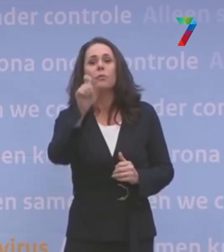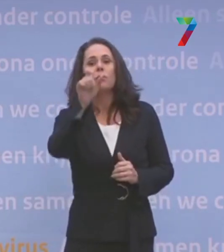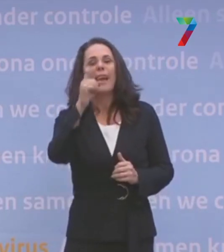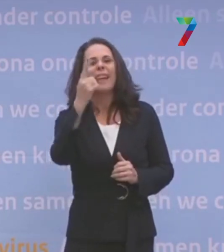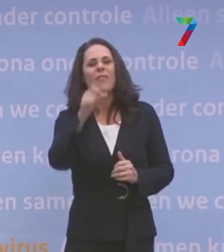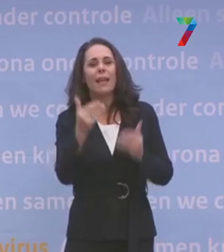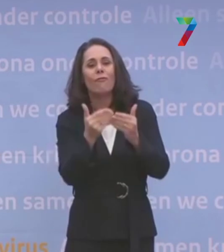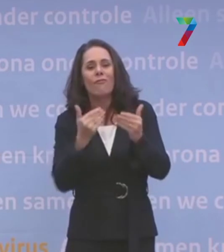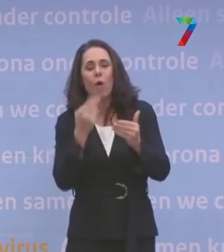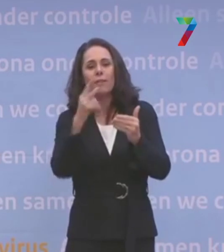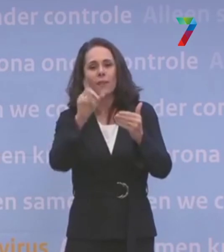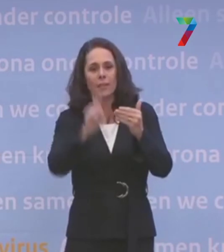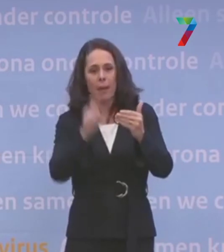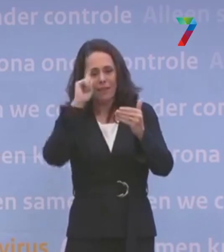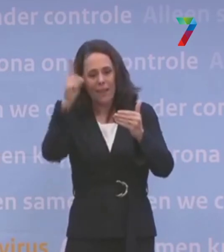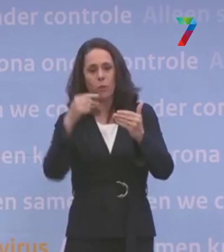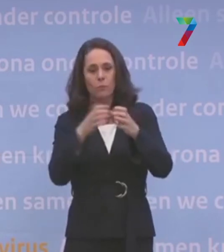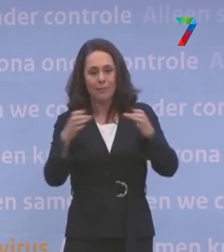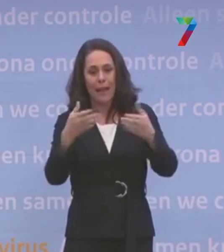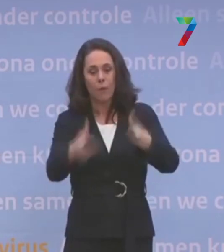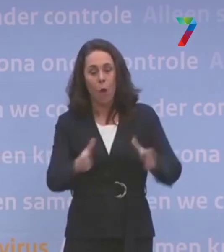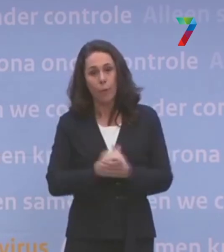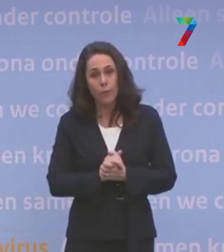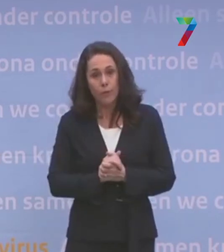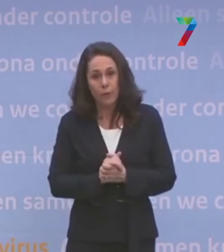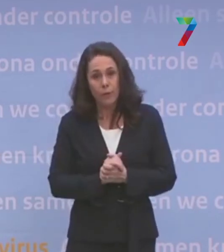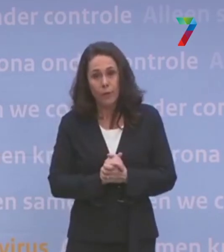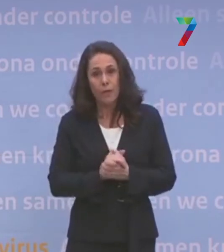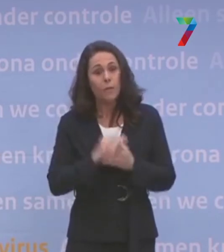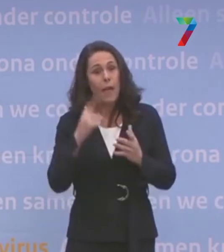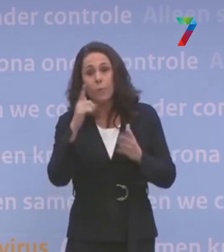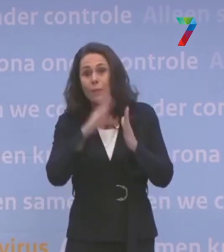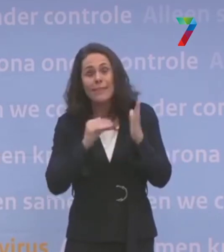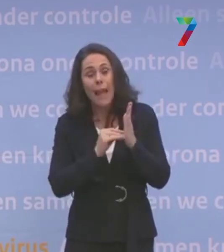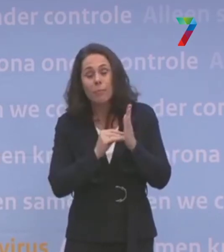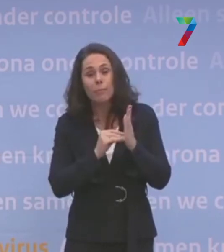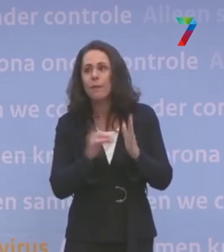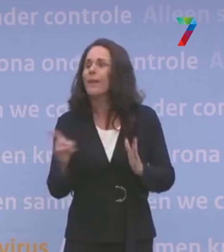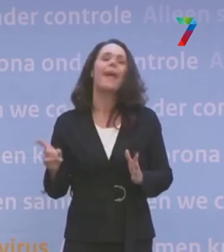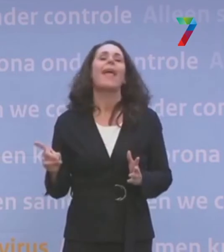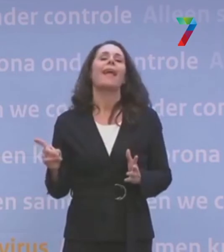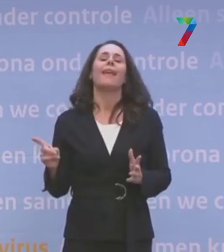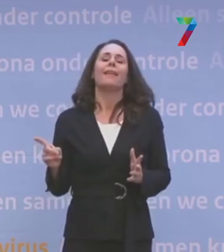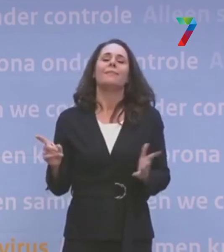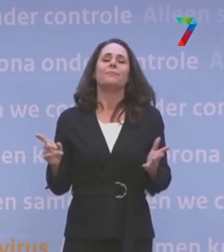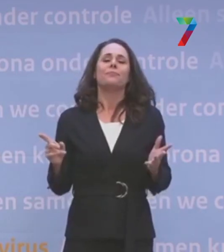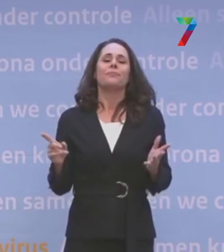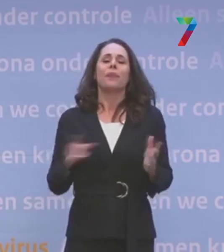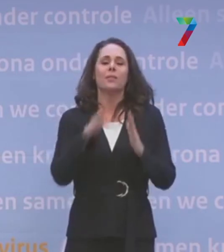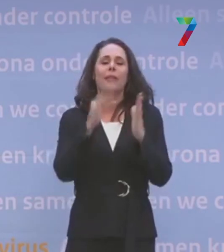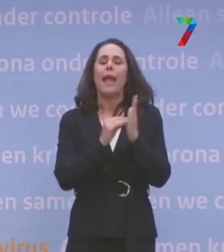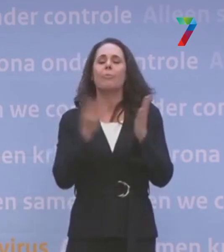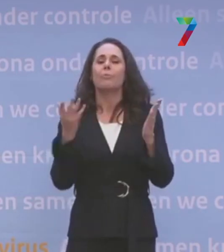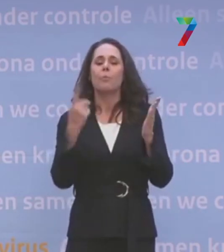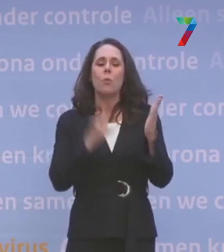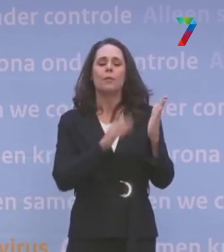we dus of we al die bedrijven wel open kunnen. En als we dan nog geen app hebben, is dat een probleem? Nee, dat is niet, het is niet zo zonder die app dat dan die